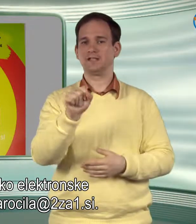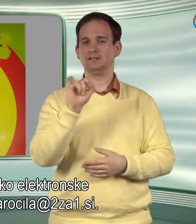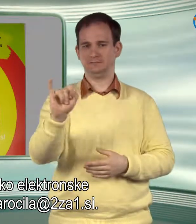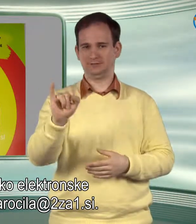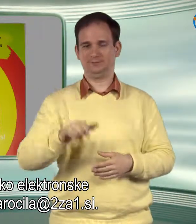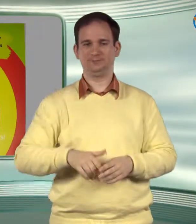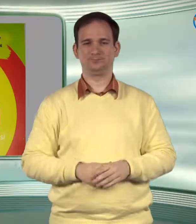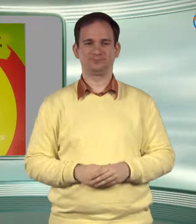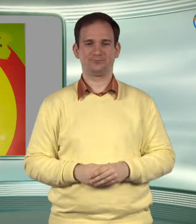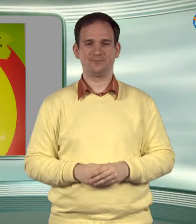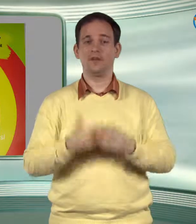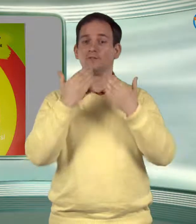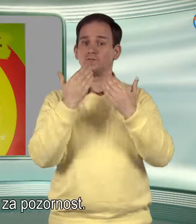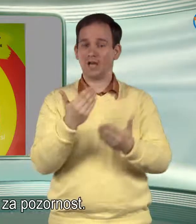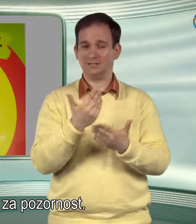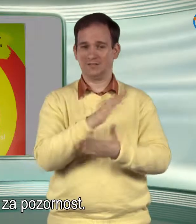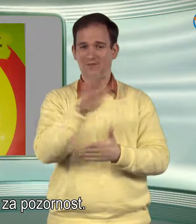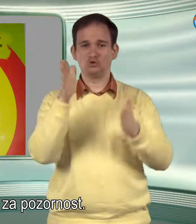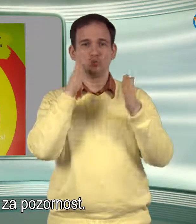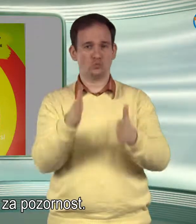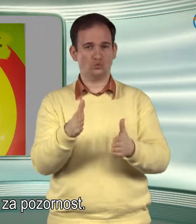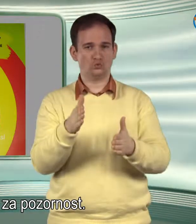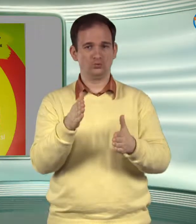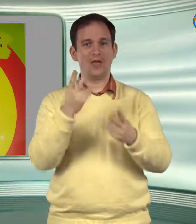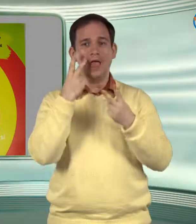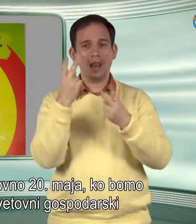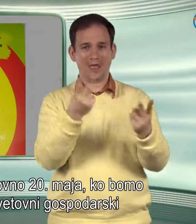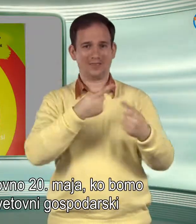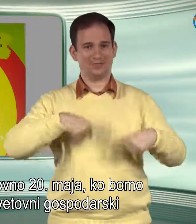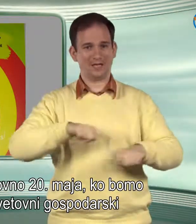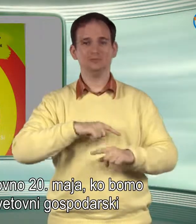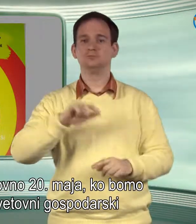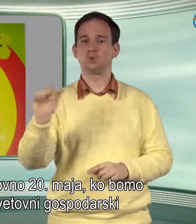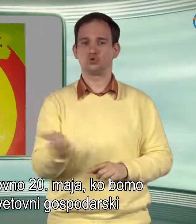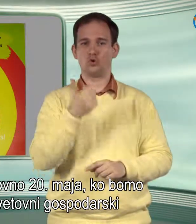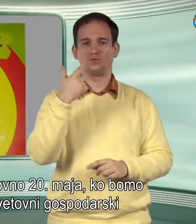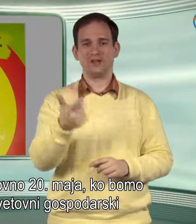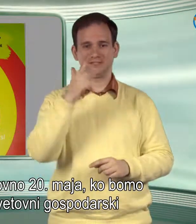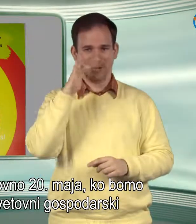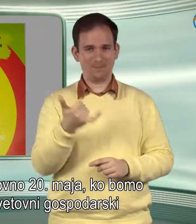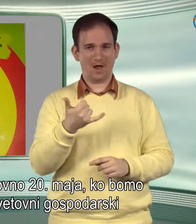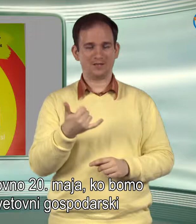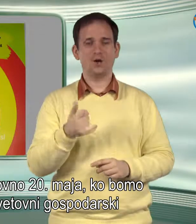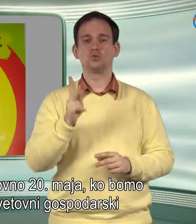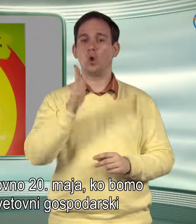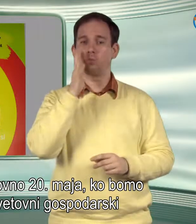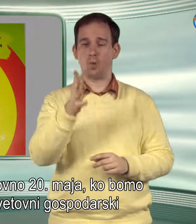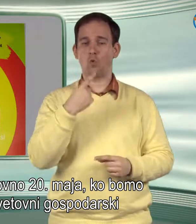naročila@2za1.si. Hvala za pozornost. Glejte nas ponovno 20. maja, ko bomo govorili o svetovni